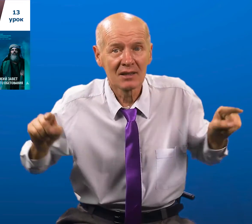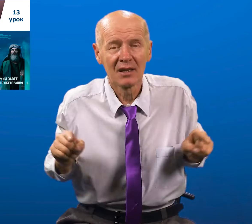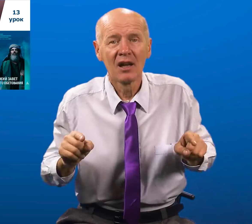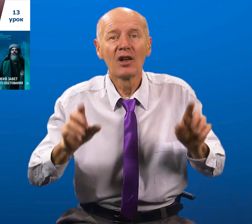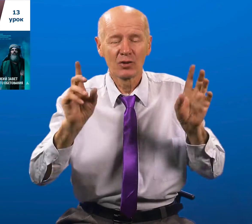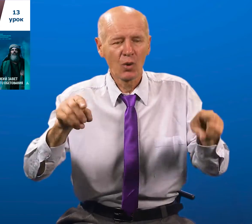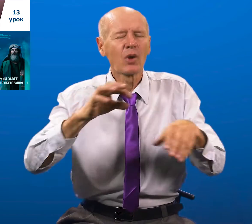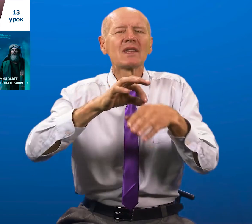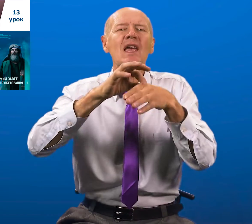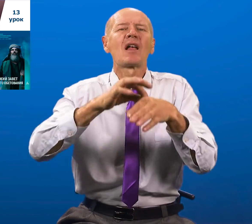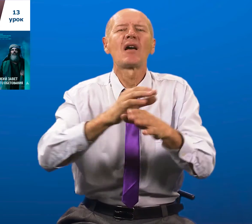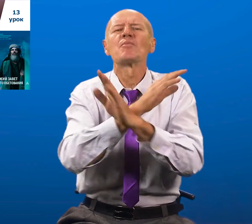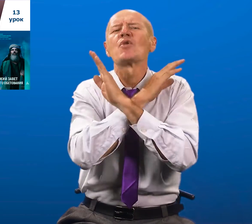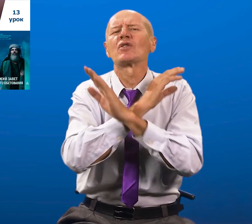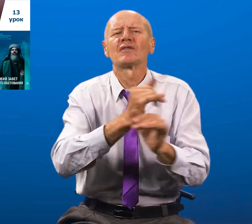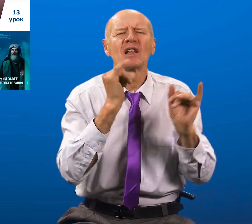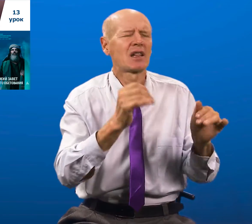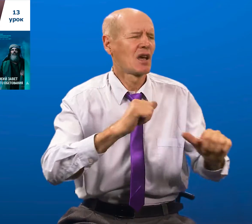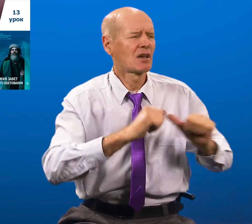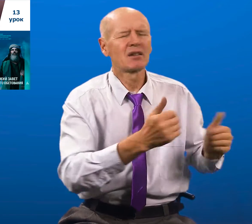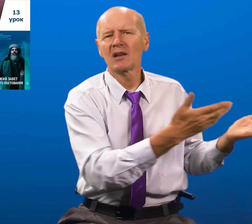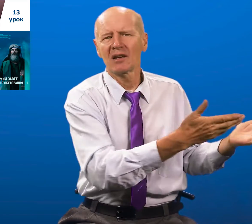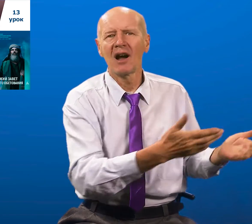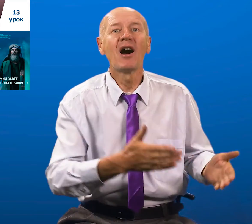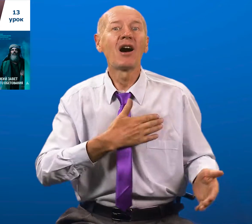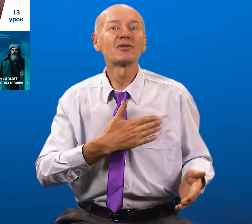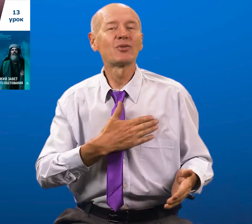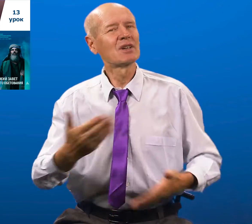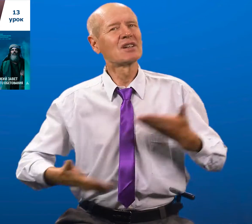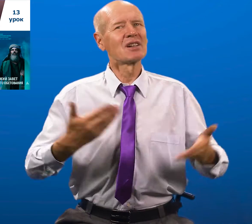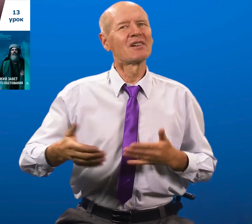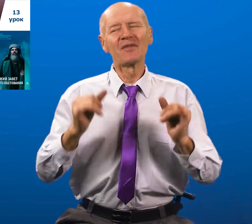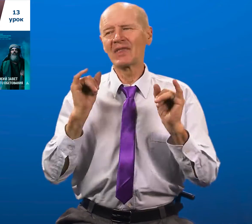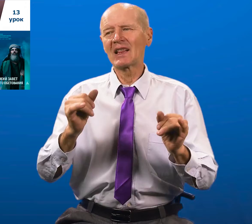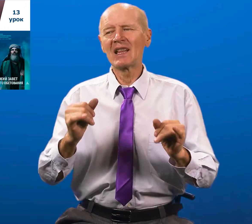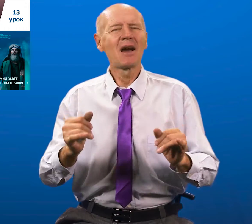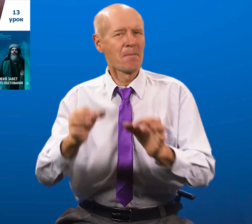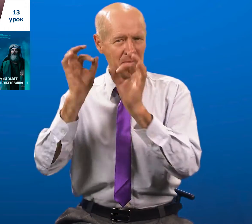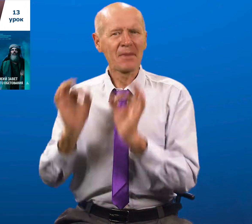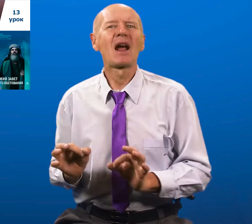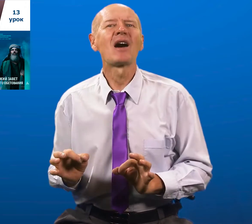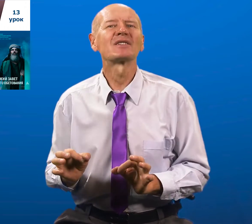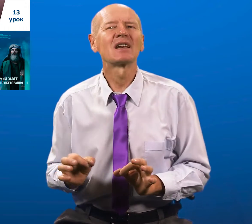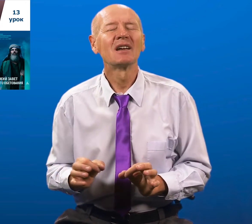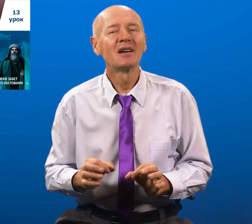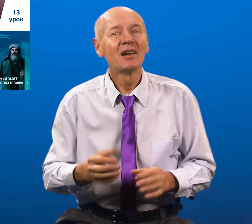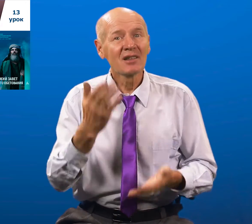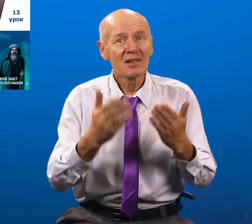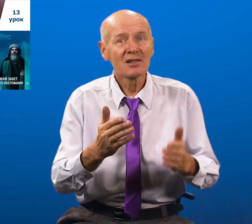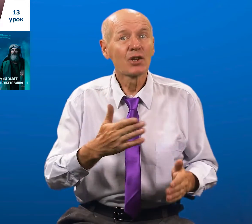греха, но дух жив для праведности. Если же дух того, кто воскресил из мертвых